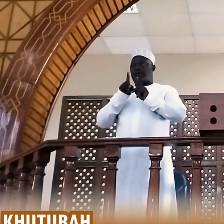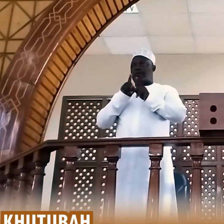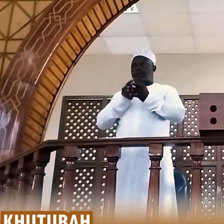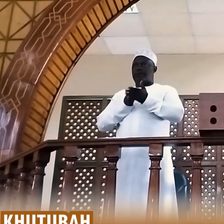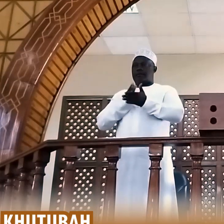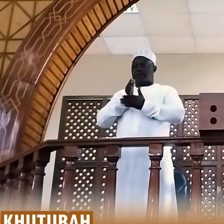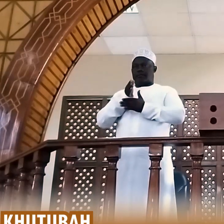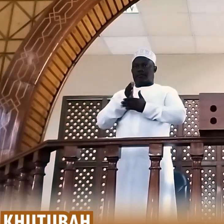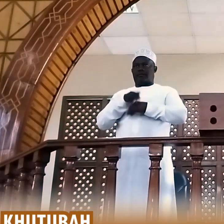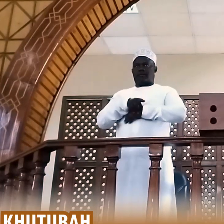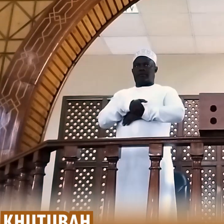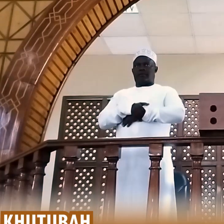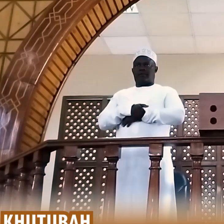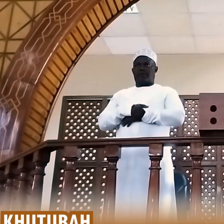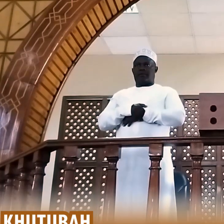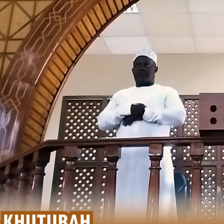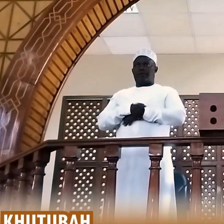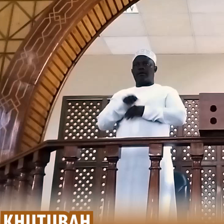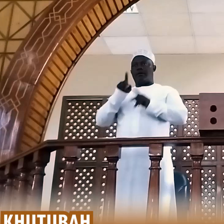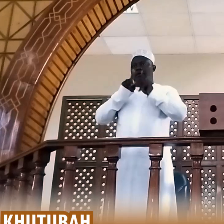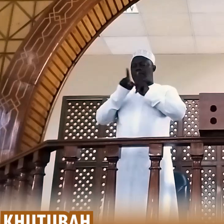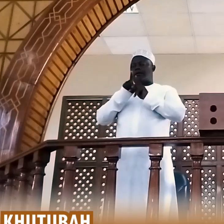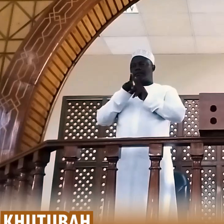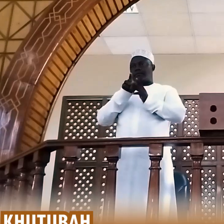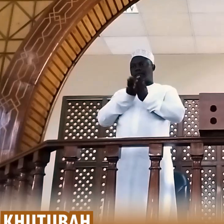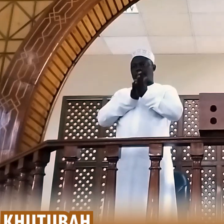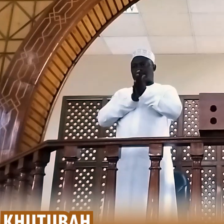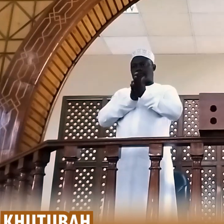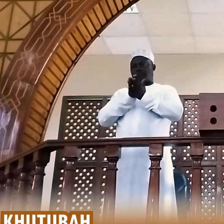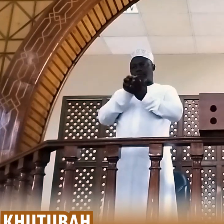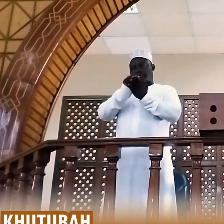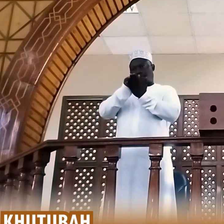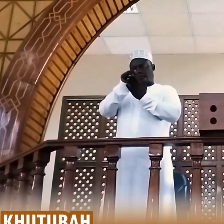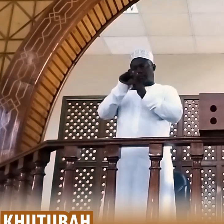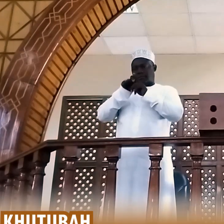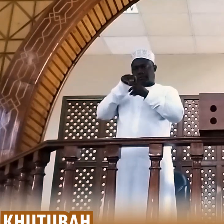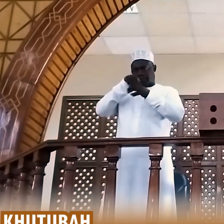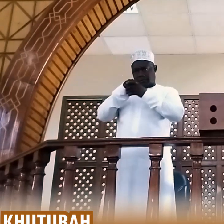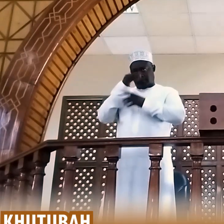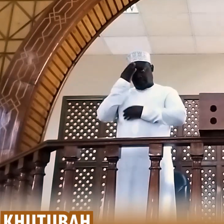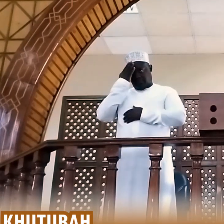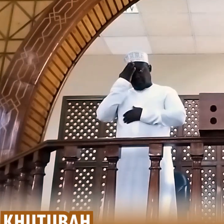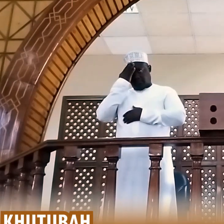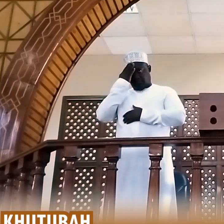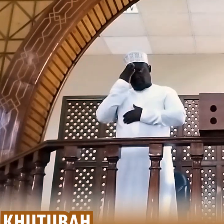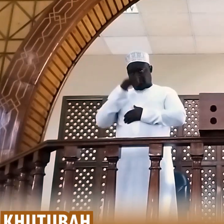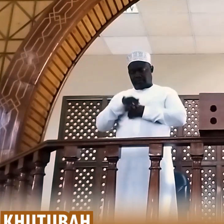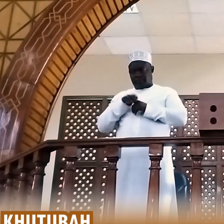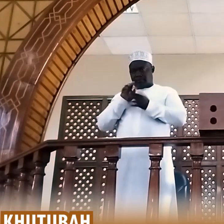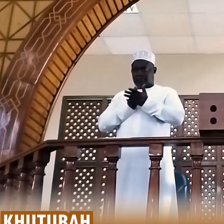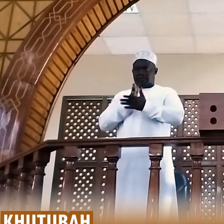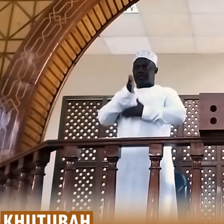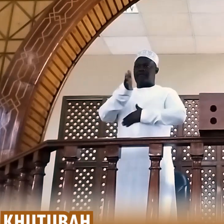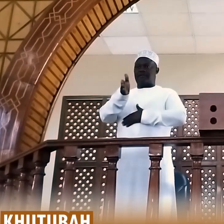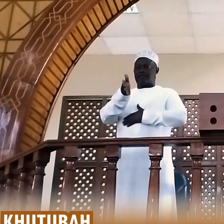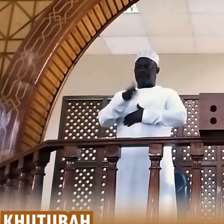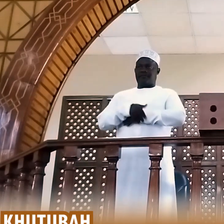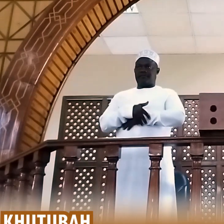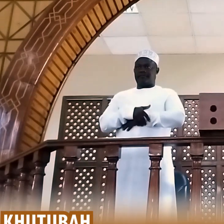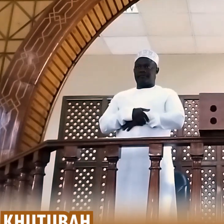آله وصحبه وسلم تسليمًا كثيرًا إلى يوم الدين أما بعد